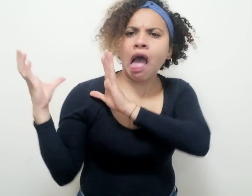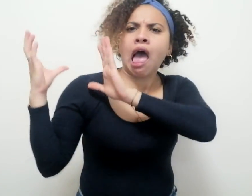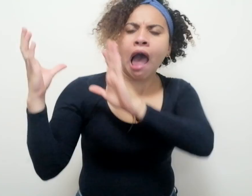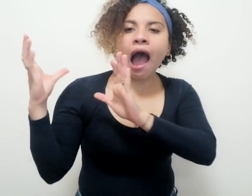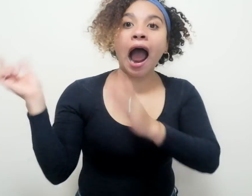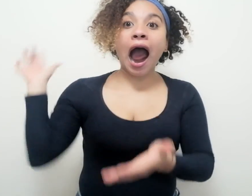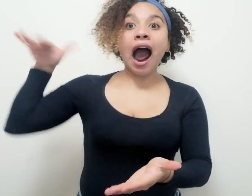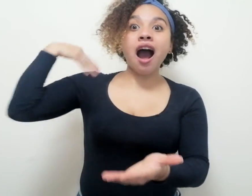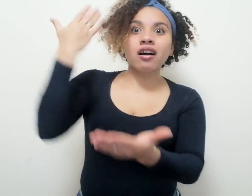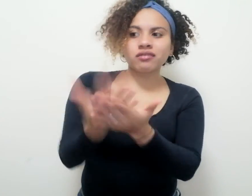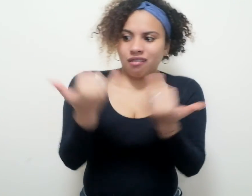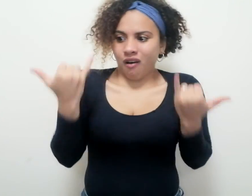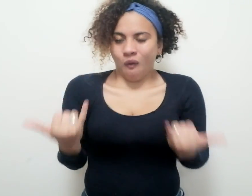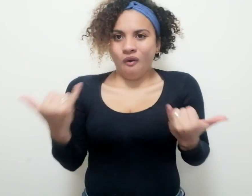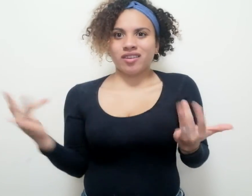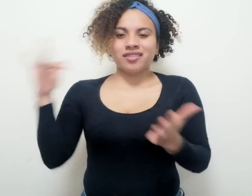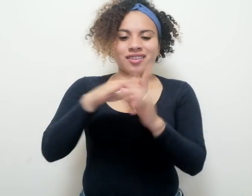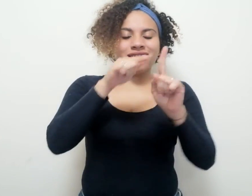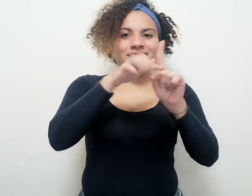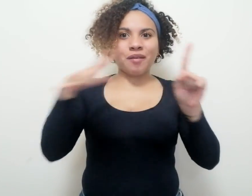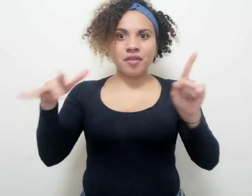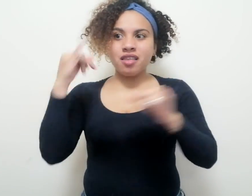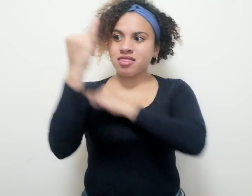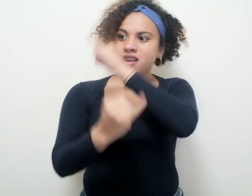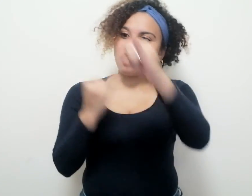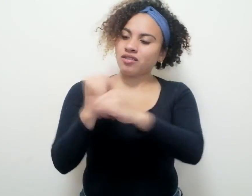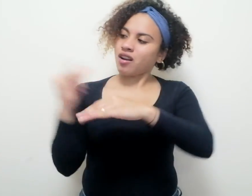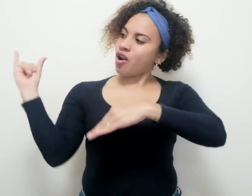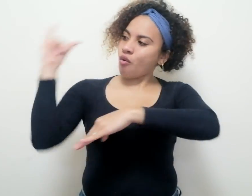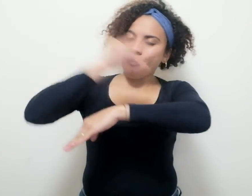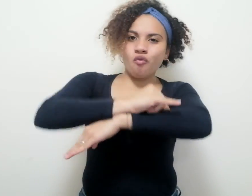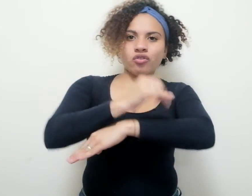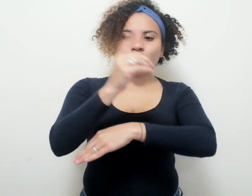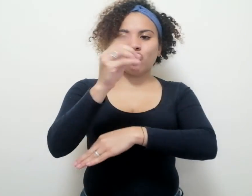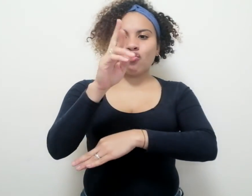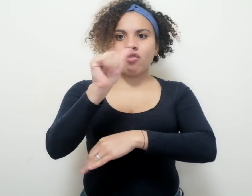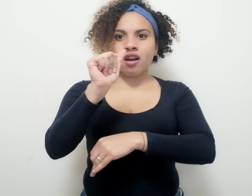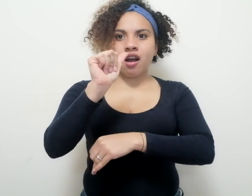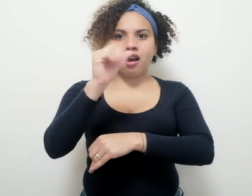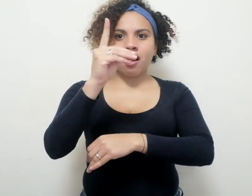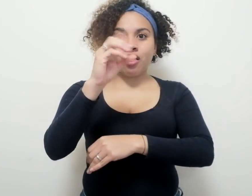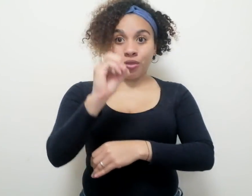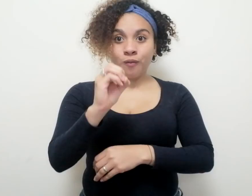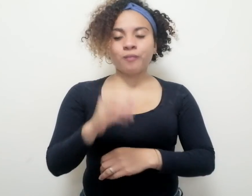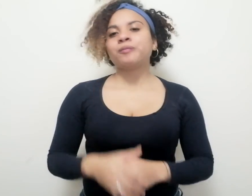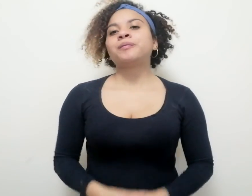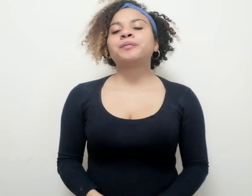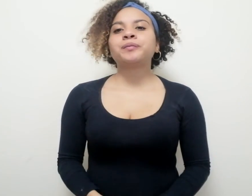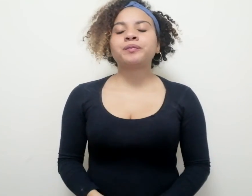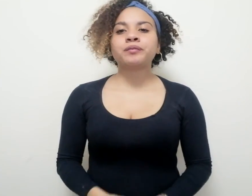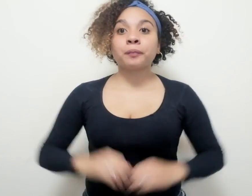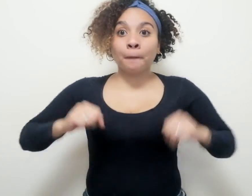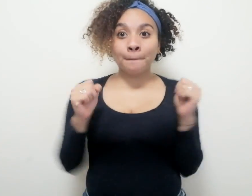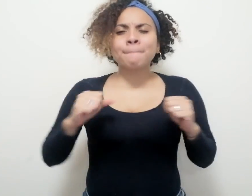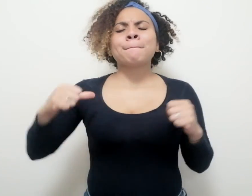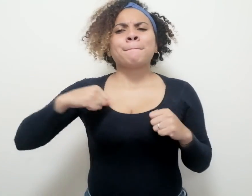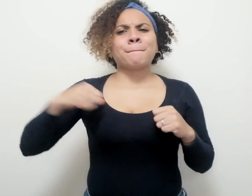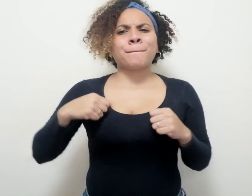los que hoy llegan a la terminal internacional del aeropuerto El Dorado. Bogotá tiene una tradición